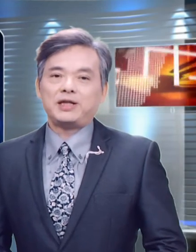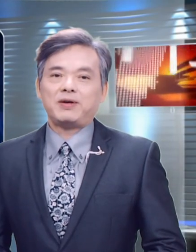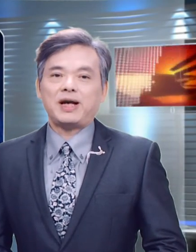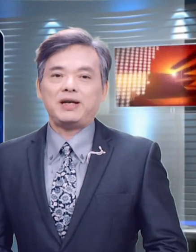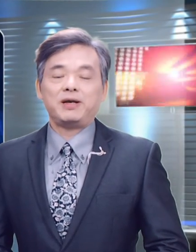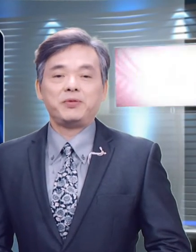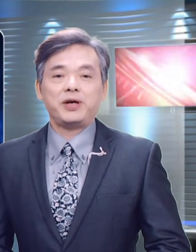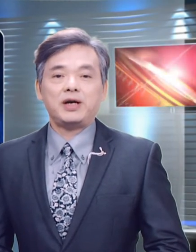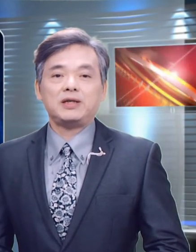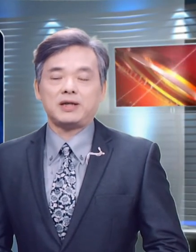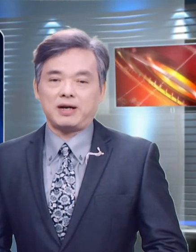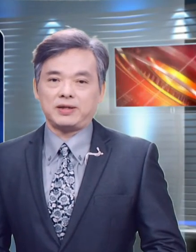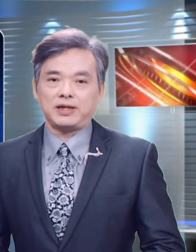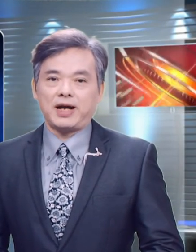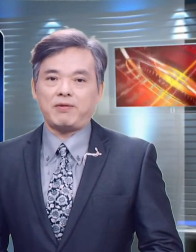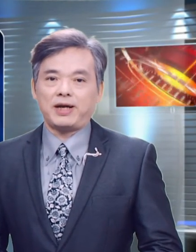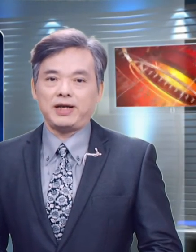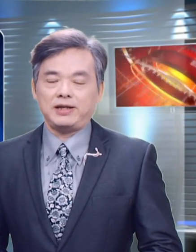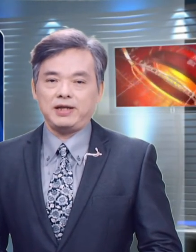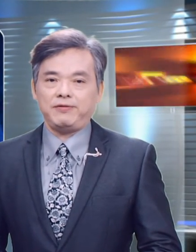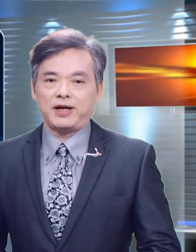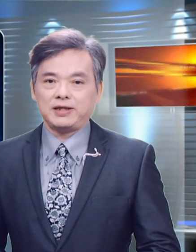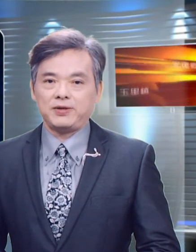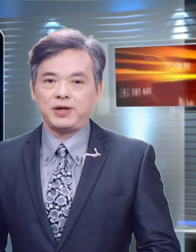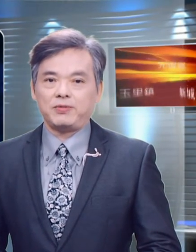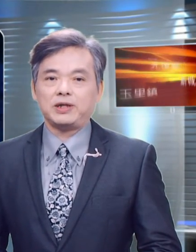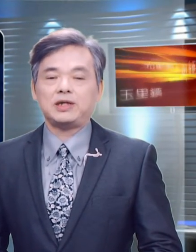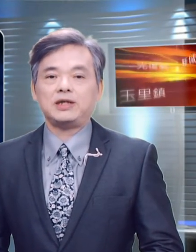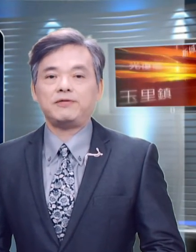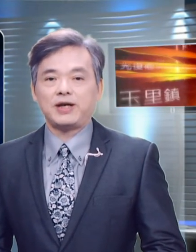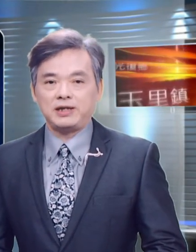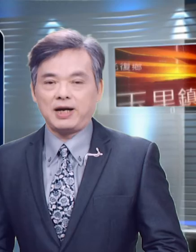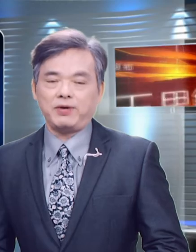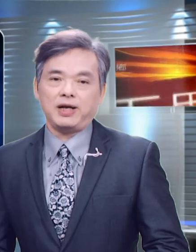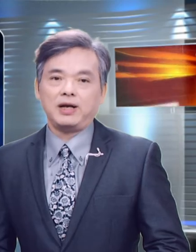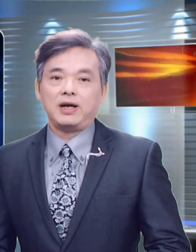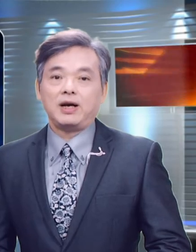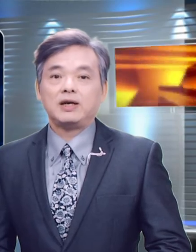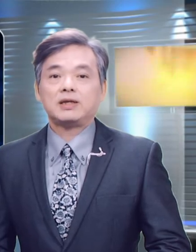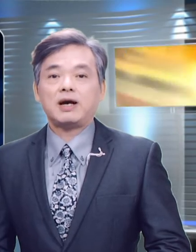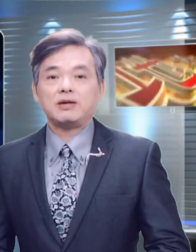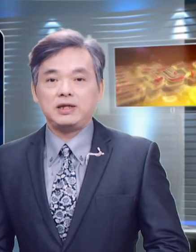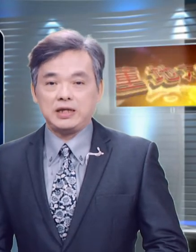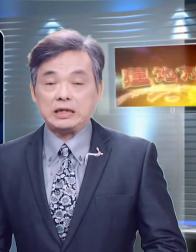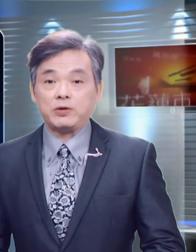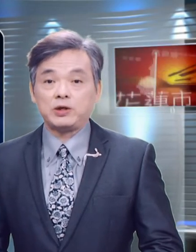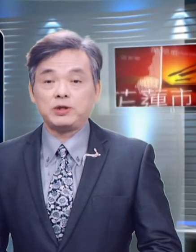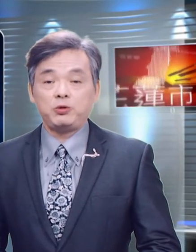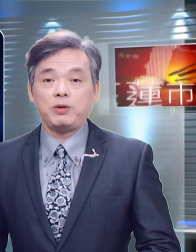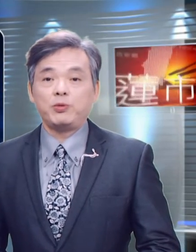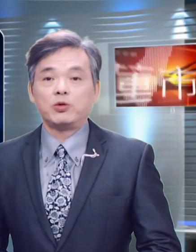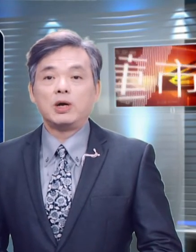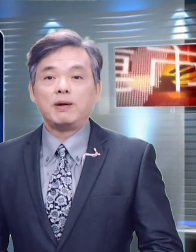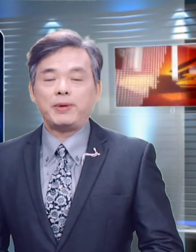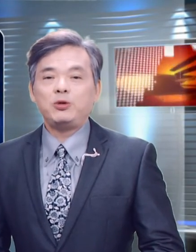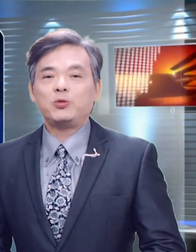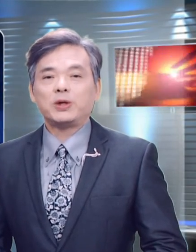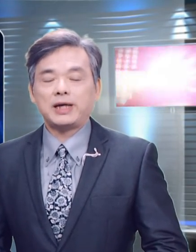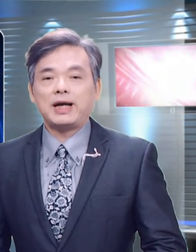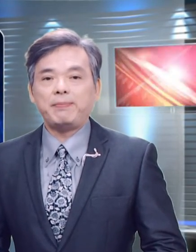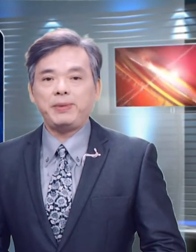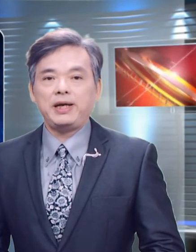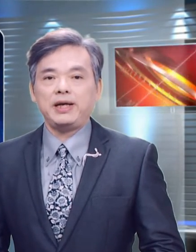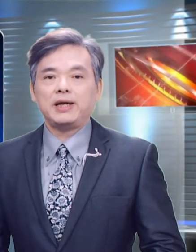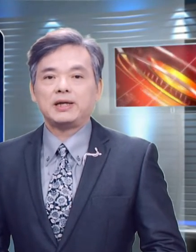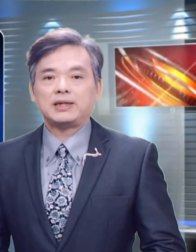大家好，欢迎收看6月20号的大花莲地方新闻，我是方家伟。20号，疫情指挥中心宣布，本土